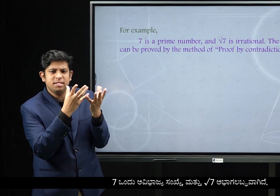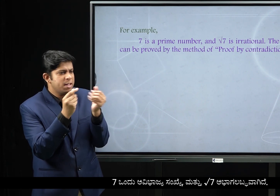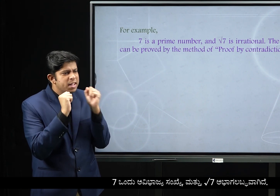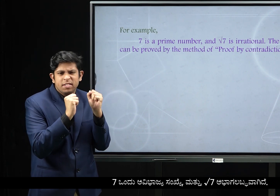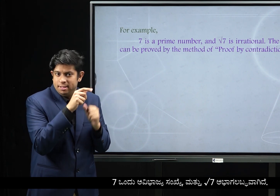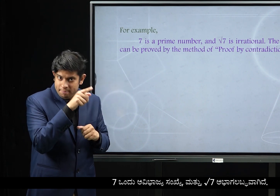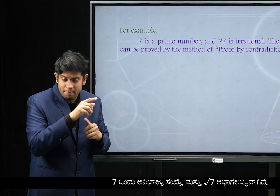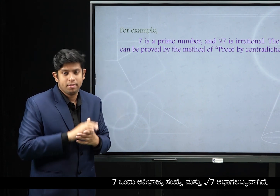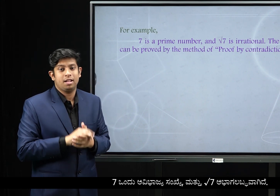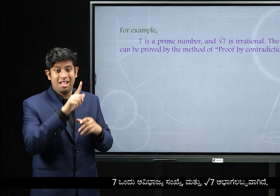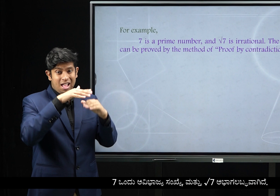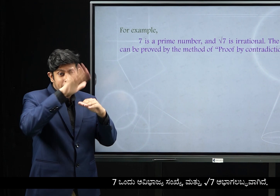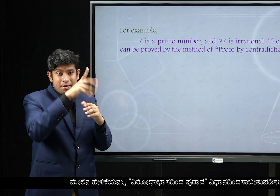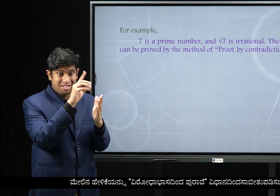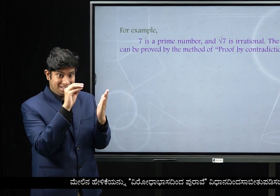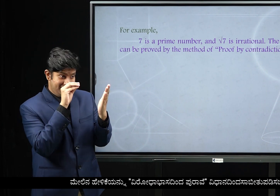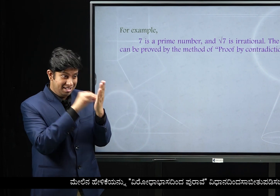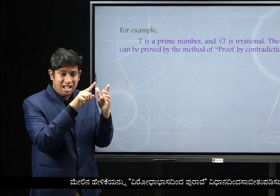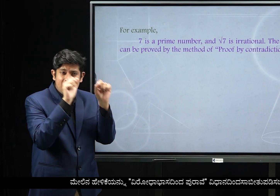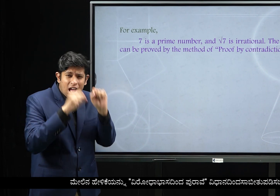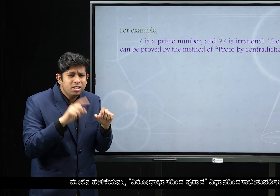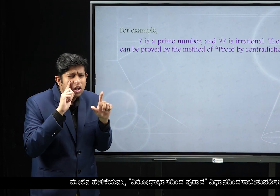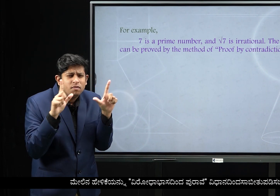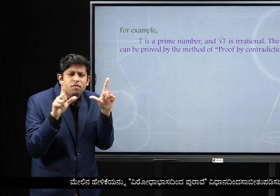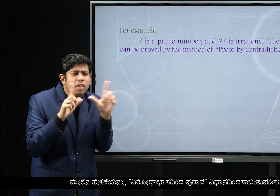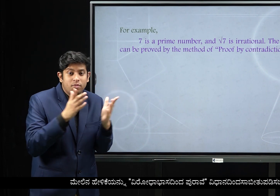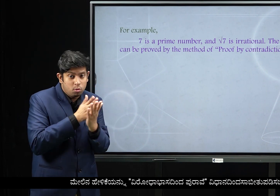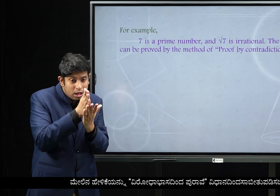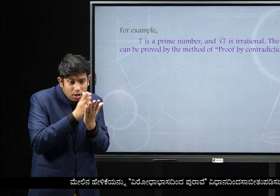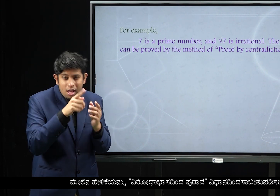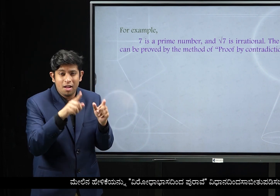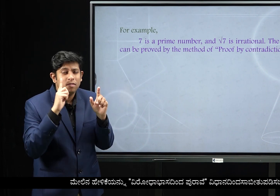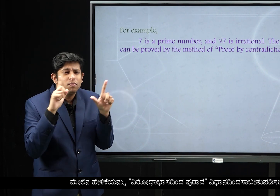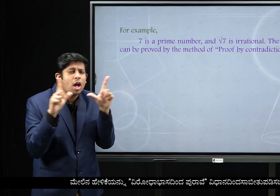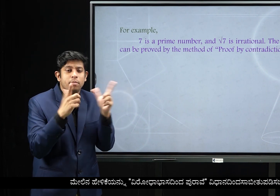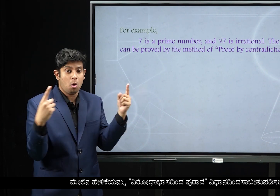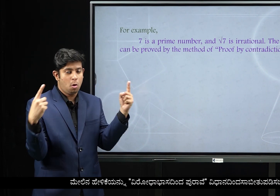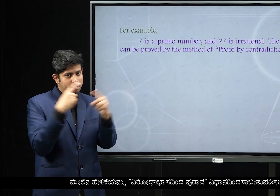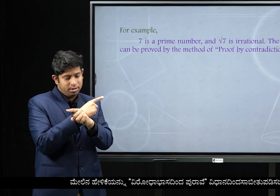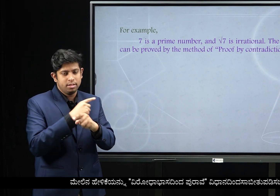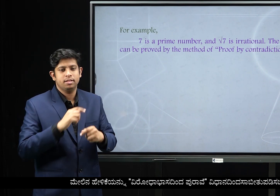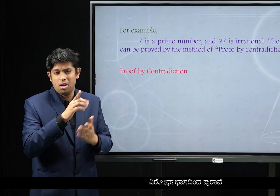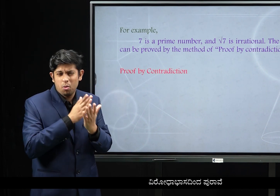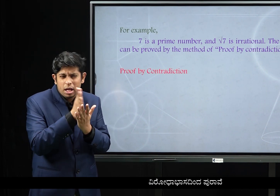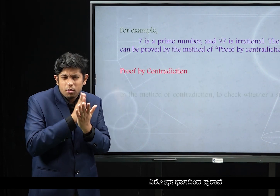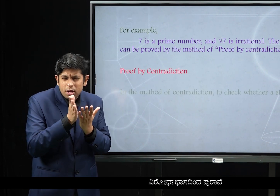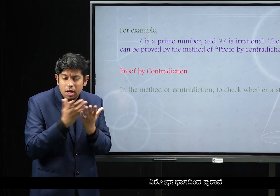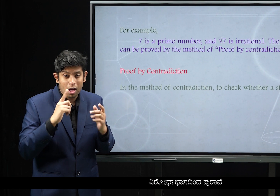7 ಅಭಾಗಲಬ್ಧವಾಗಿದೆ. ಮೇಲಿನ ಹೇಳಿಕೆಯನ್ನು ವಿರೋಧಾಭಾಸದಿಂದ ಪುರಾವೆ ವಿಧಾನದಿಂದ ಸಾಬೀತುಪಡಿಸಬಹುದು.